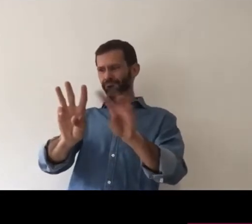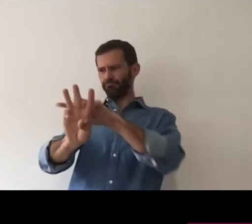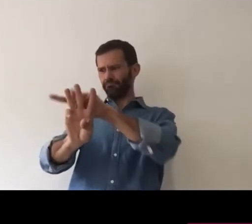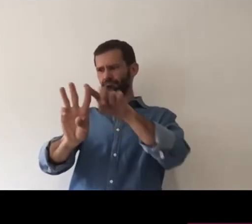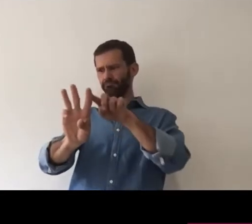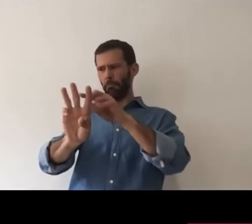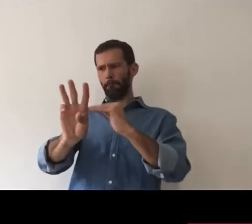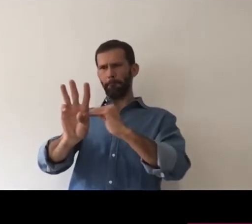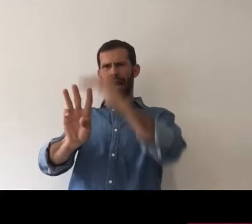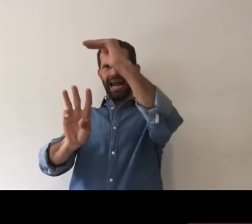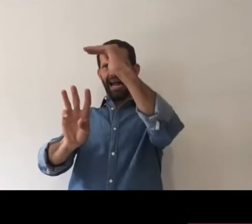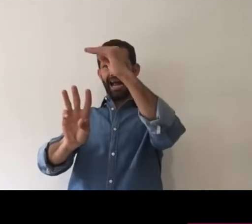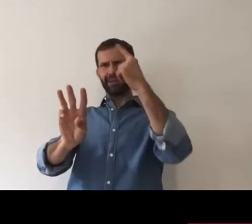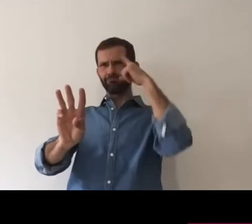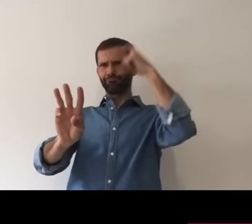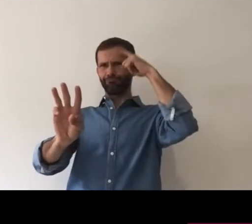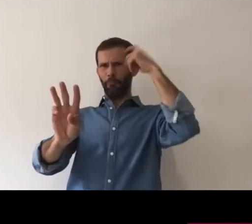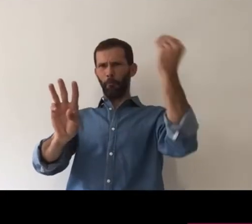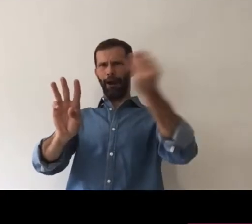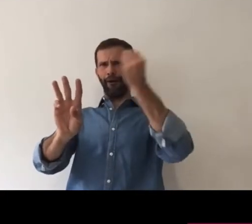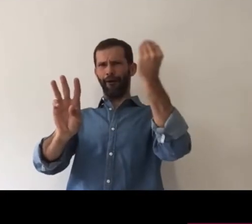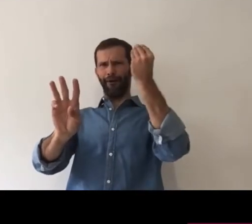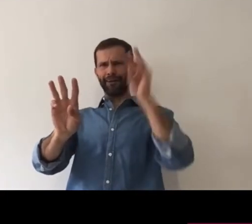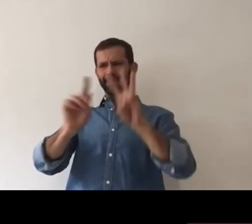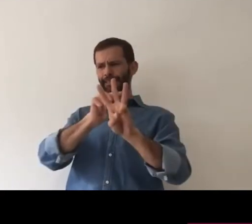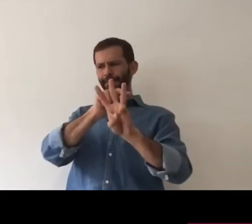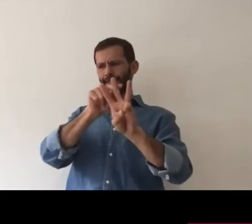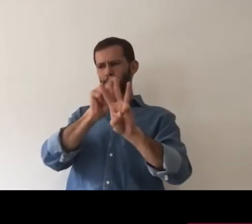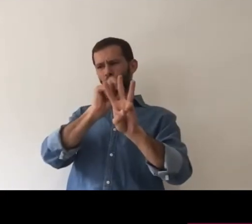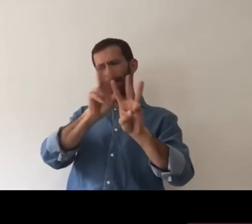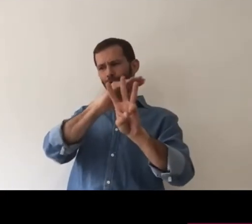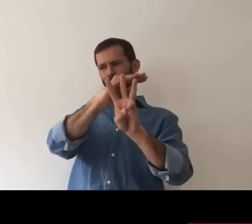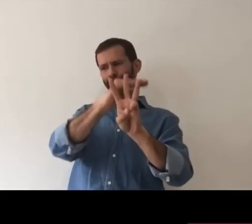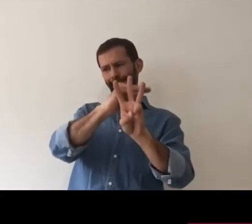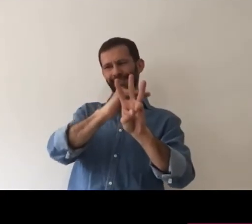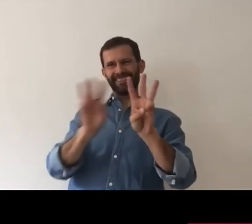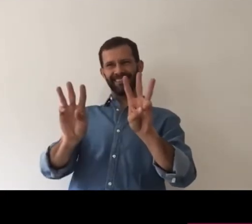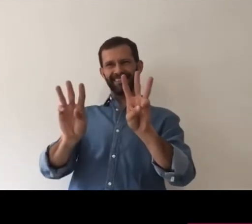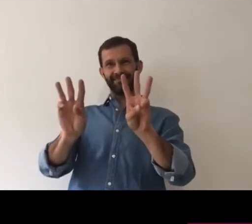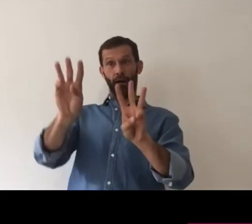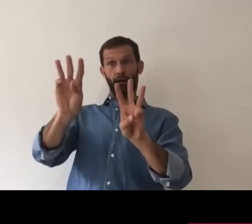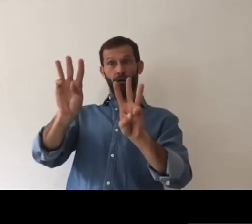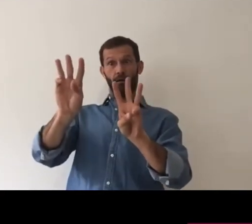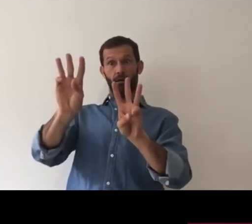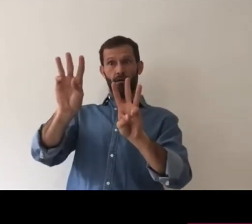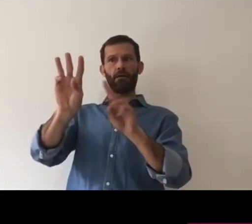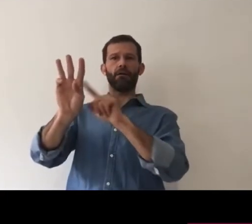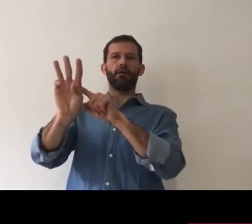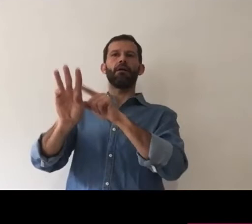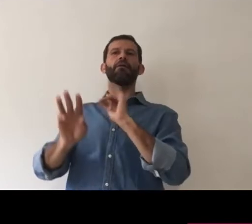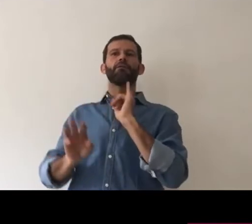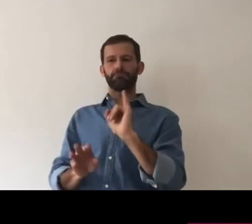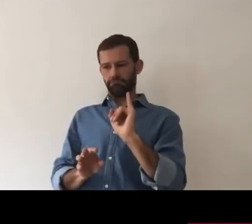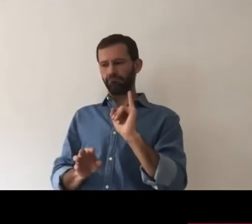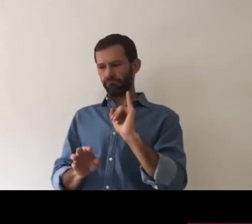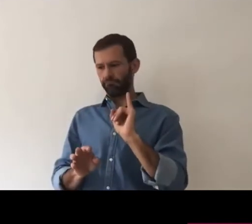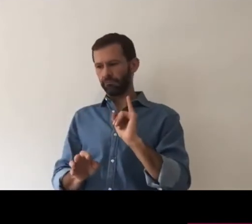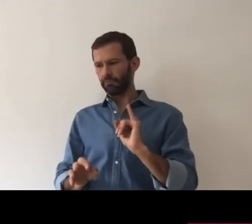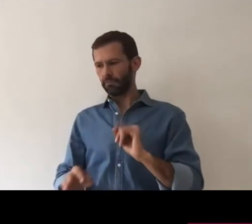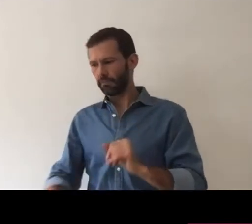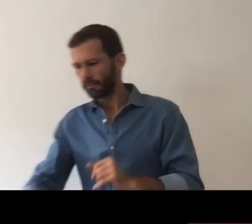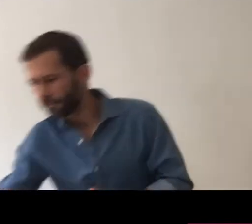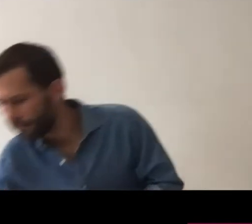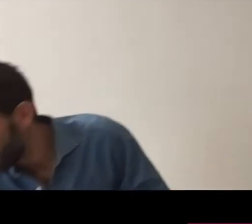concreción, hicimos la misma división entre signos icónicos y abstractos. Y veis